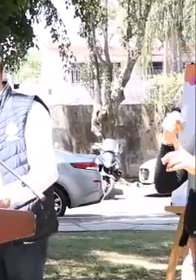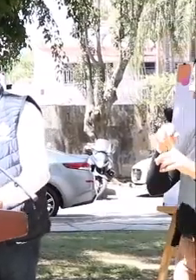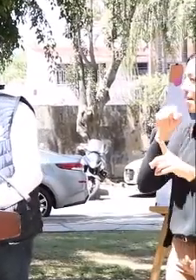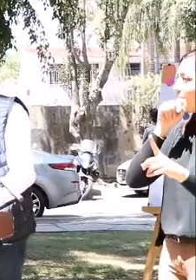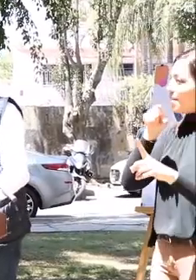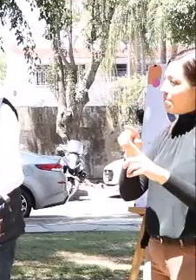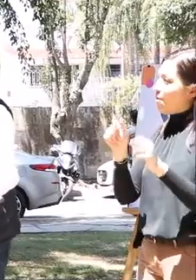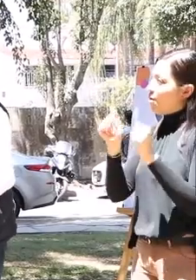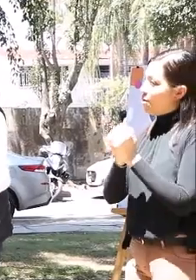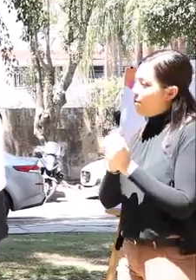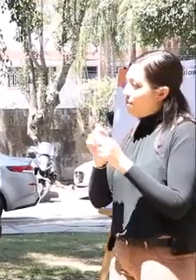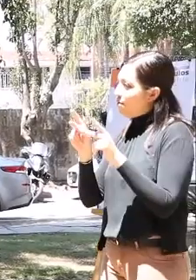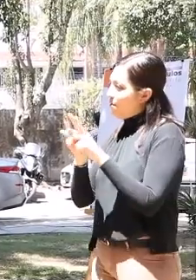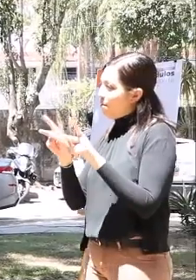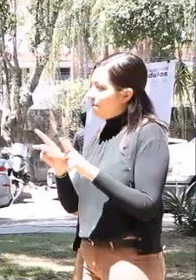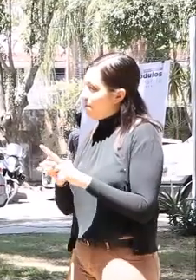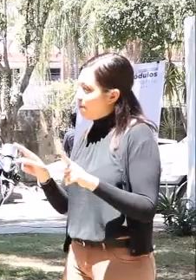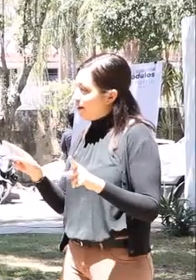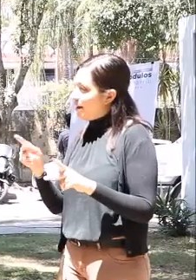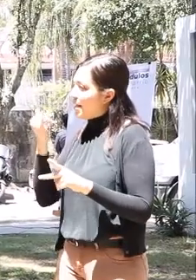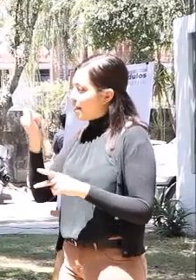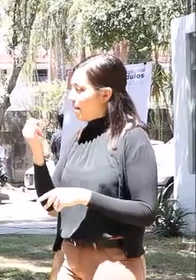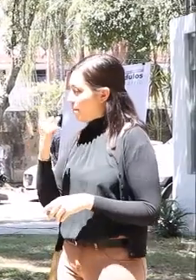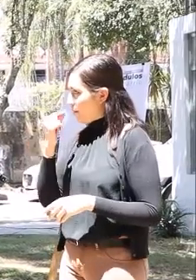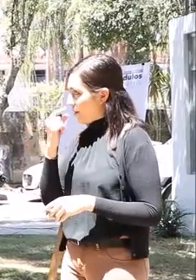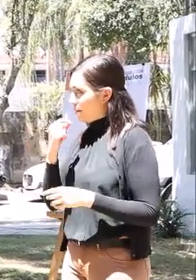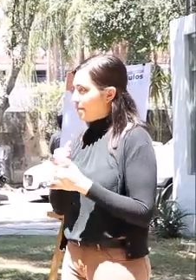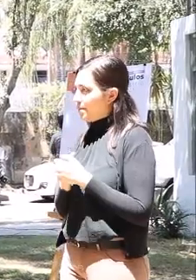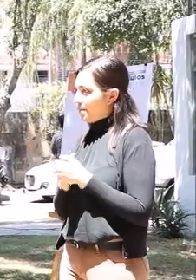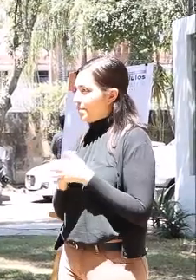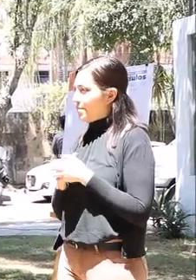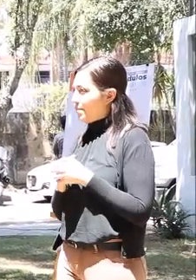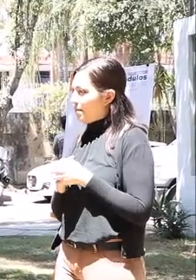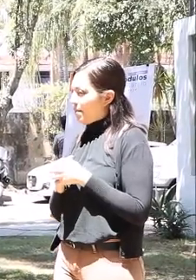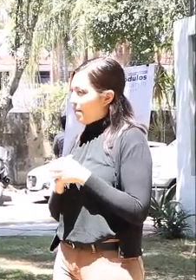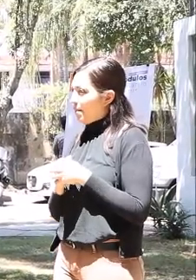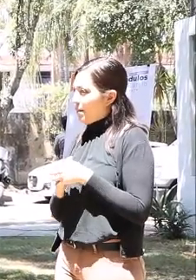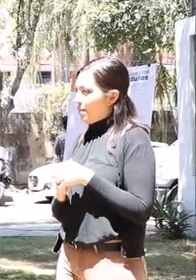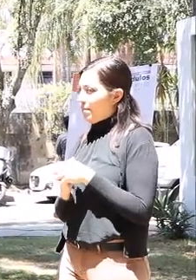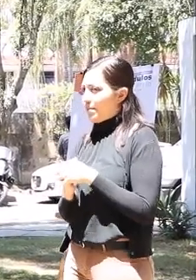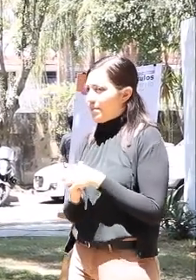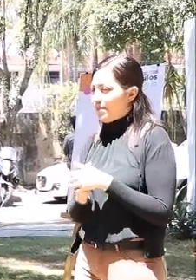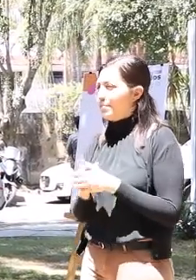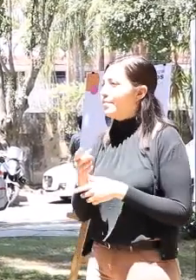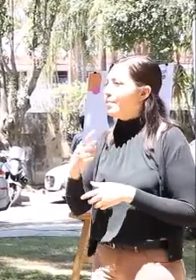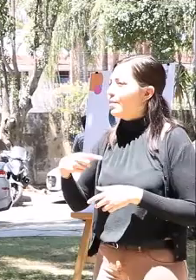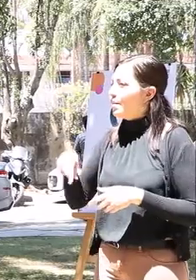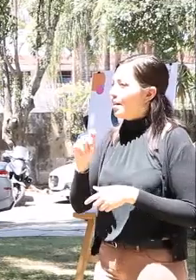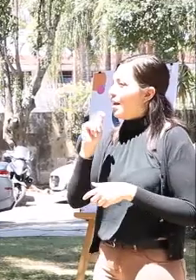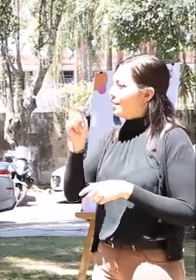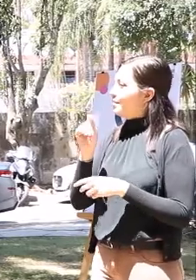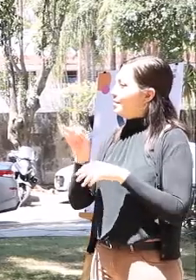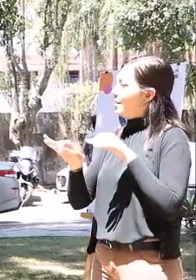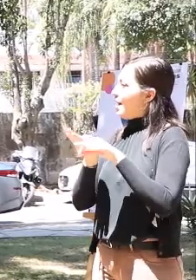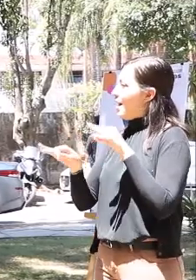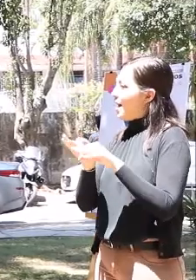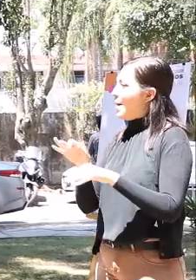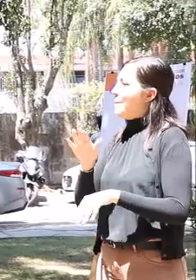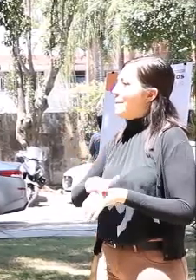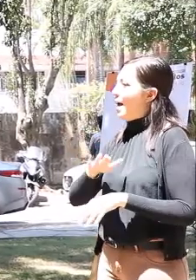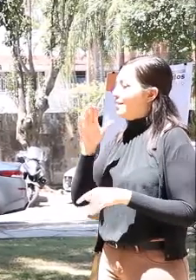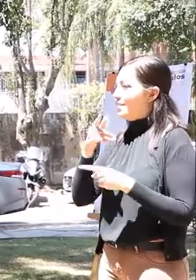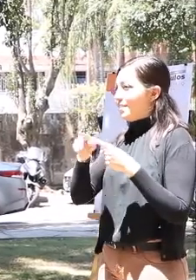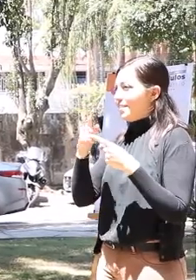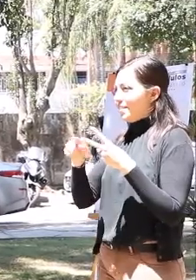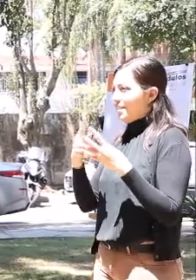binomio con promotores de la paz y la legalidad y policías. Pues nos congratulamos y volvemos a reconocer esa labor de todos los ejes de